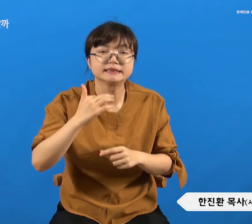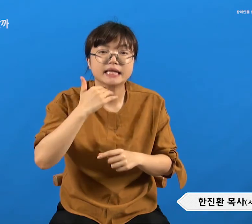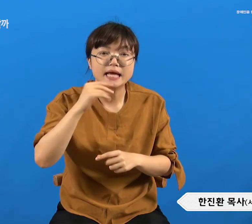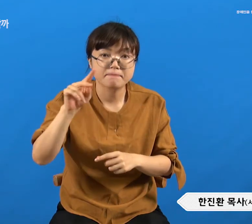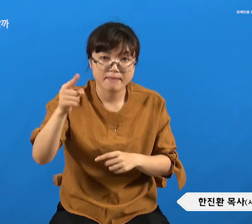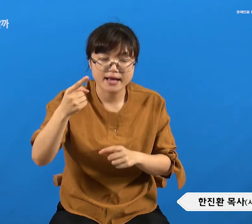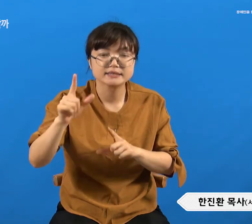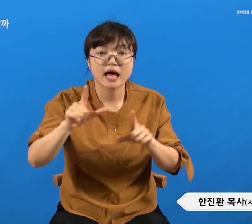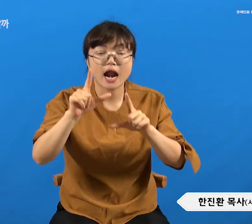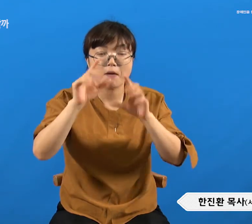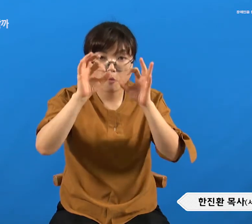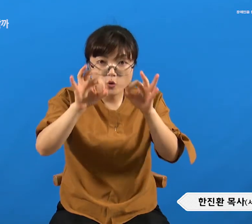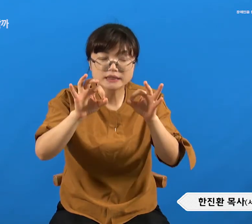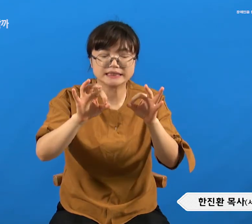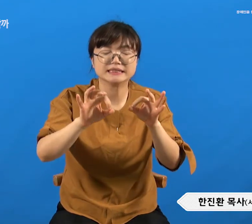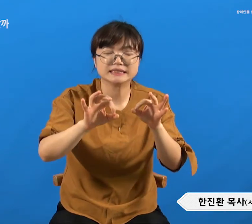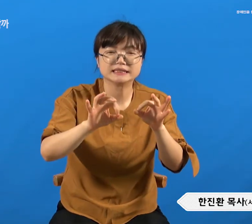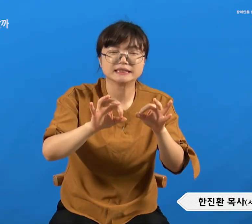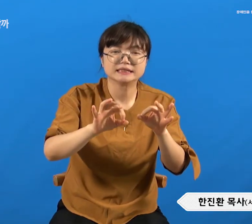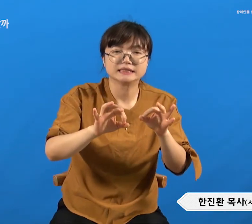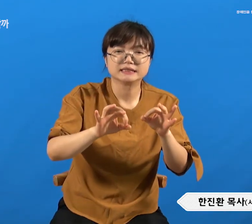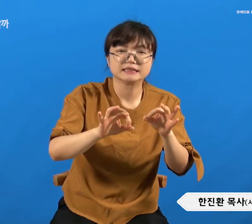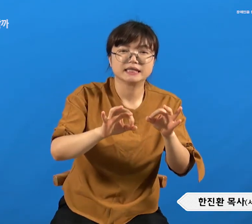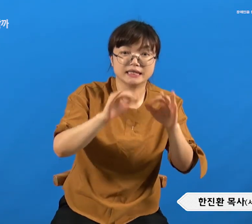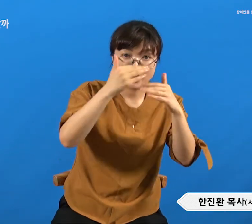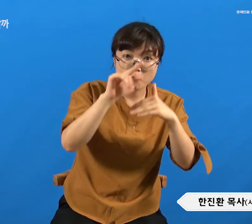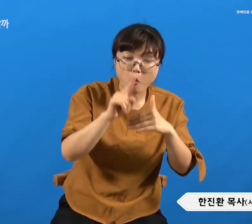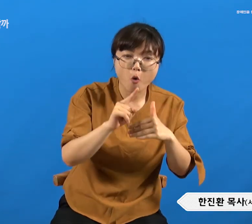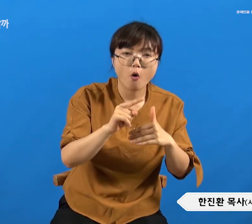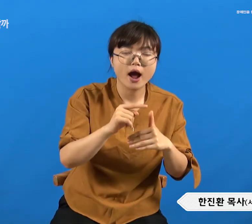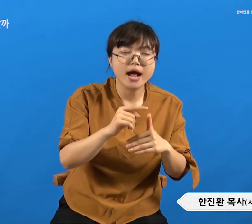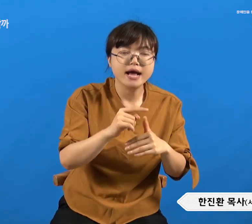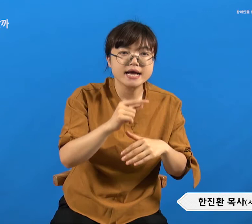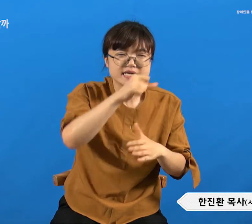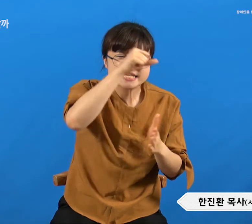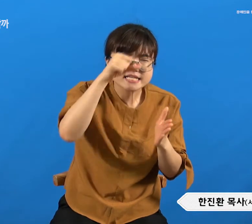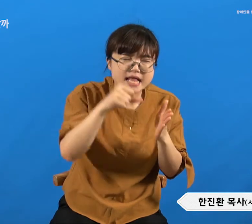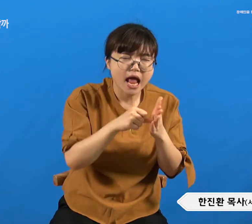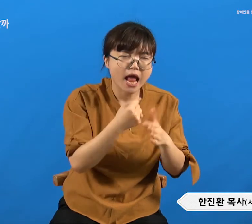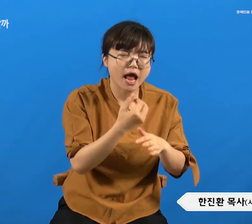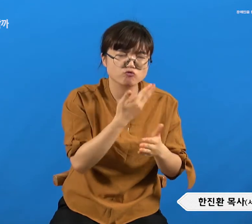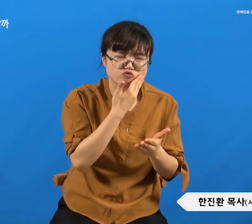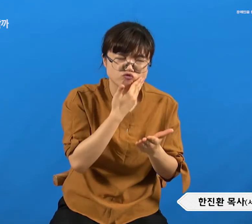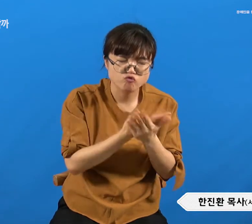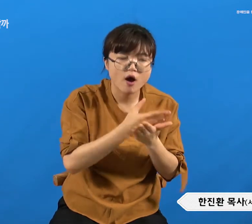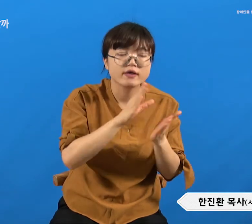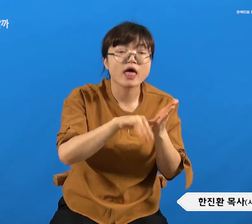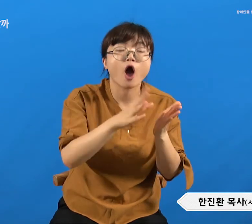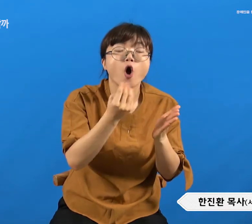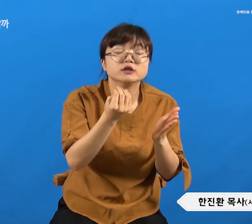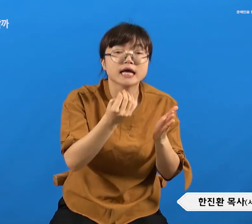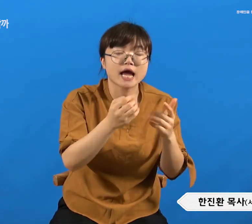인생의 황금기는 60세에서 75세까지라 그렇게 말했습니다.